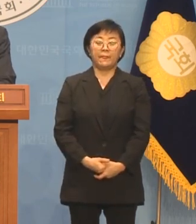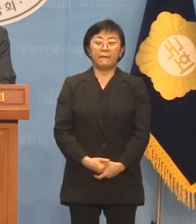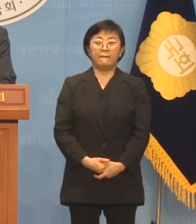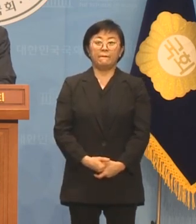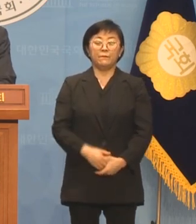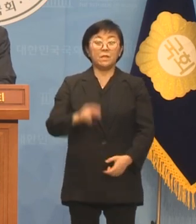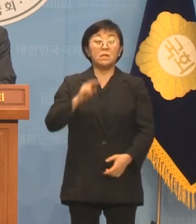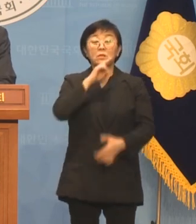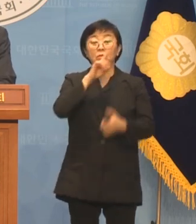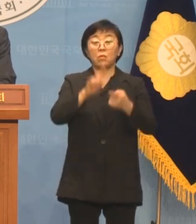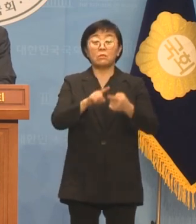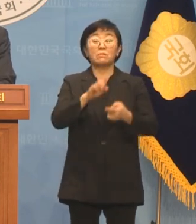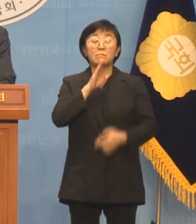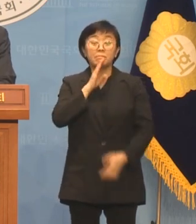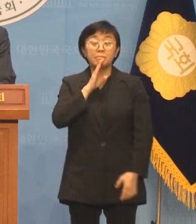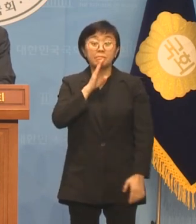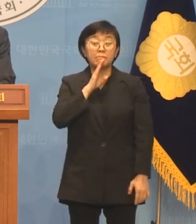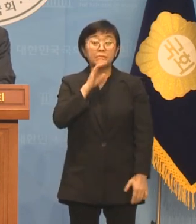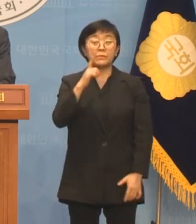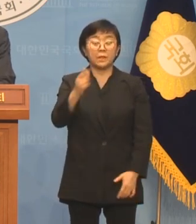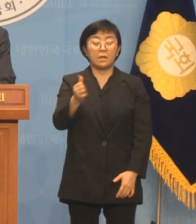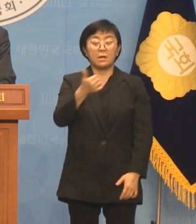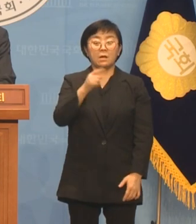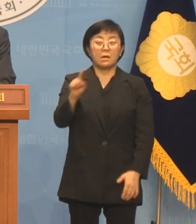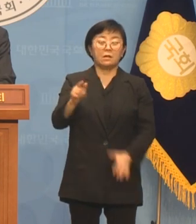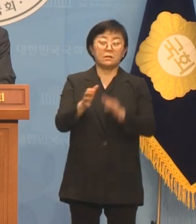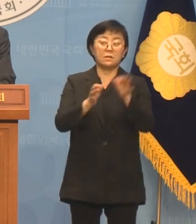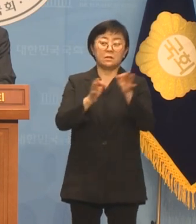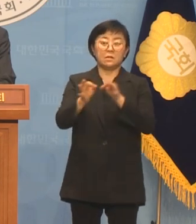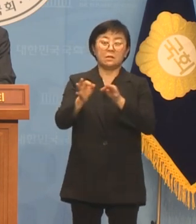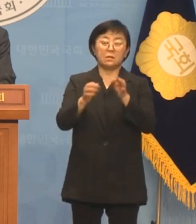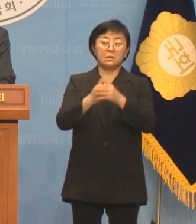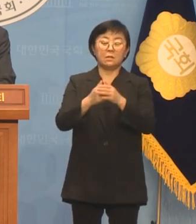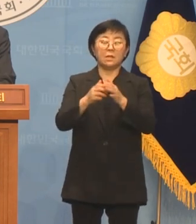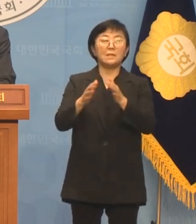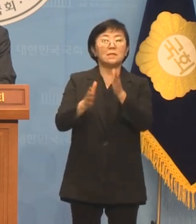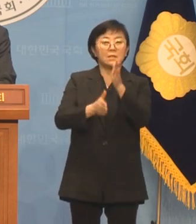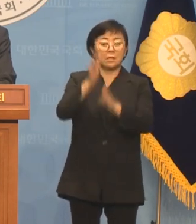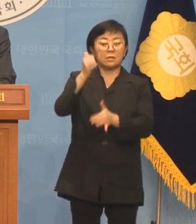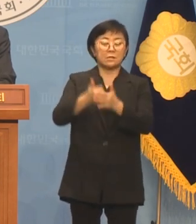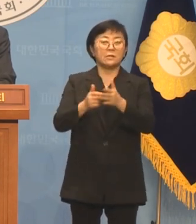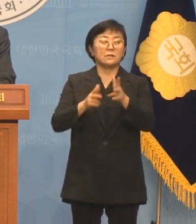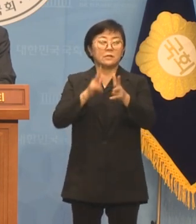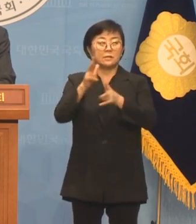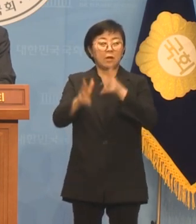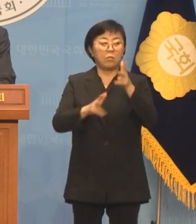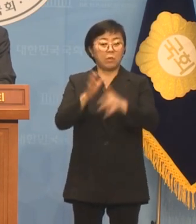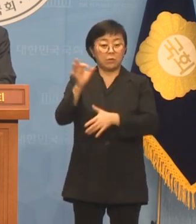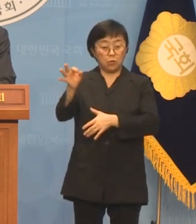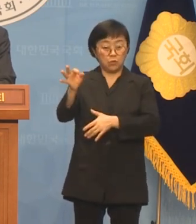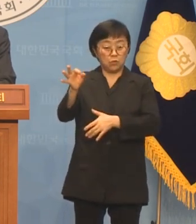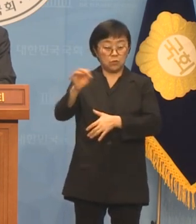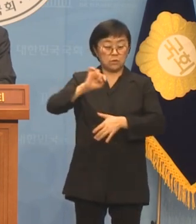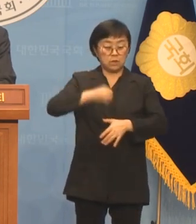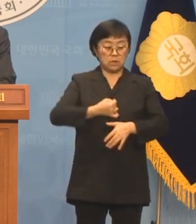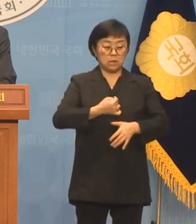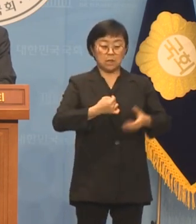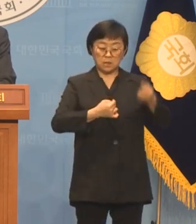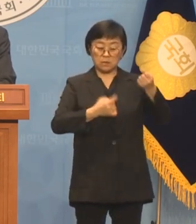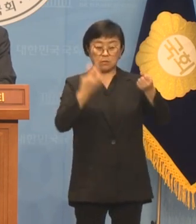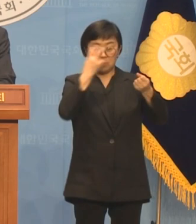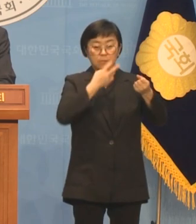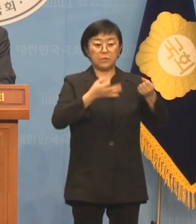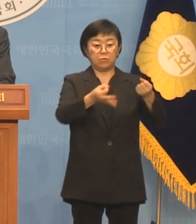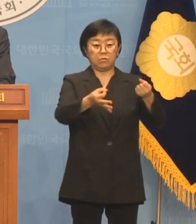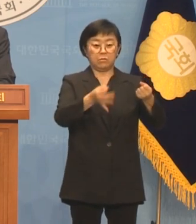이 의혹이 사실이라면 하 시장의 사업가의 뒷돈으로 자신 소유의 관리비를 낸